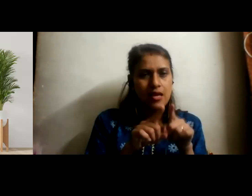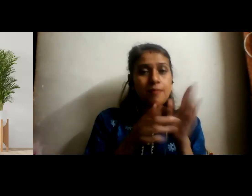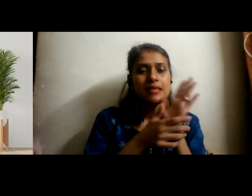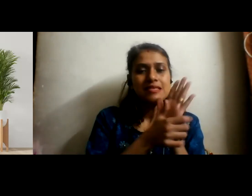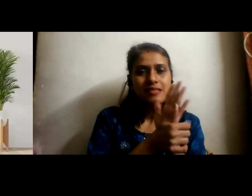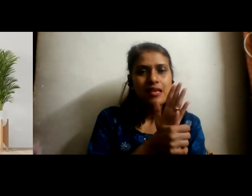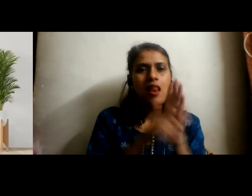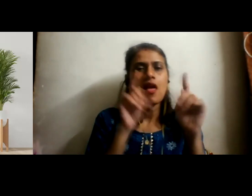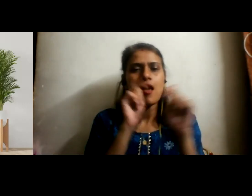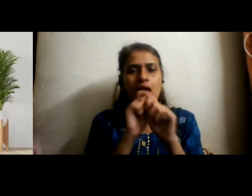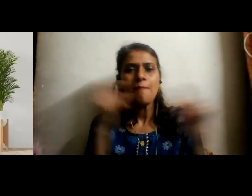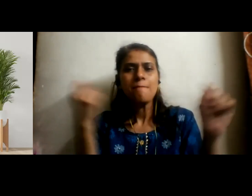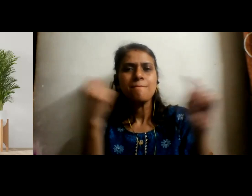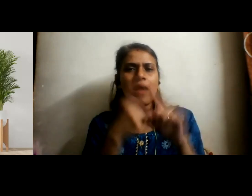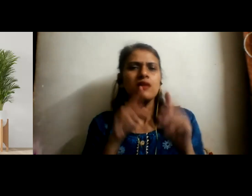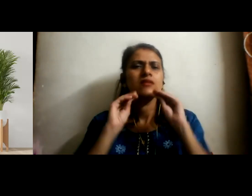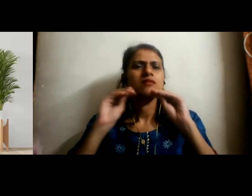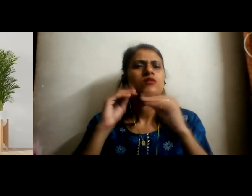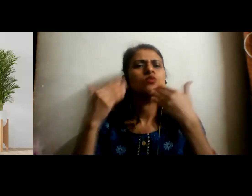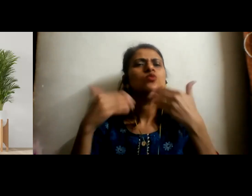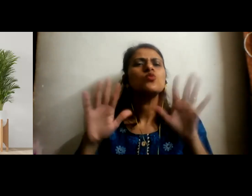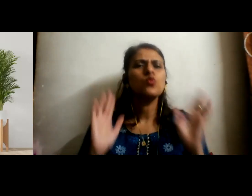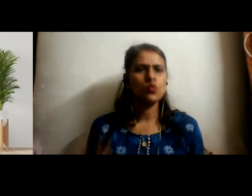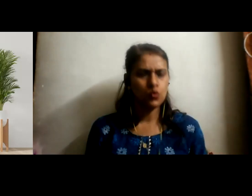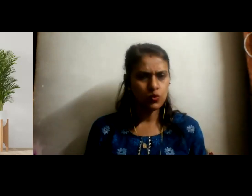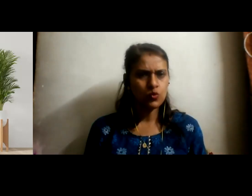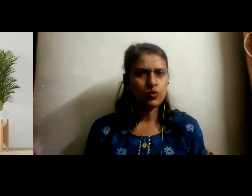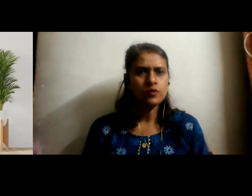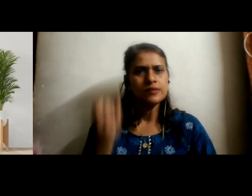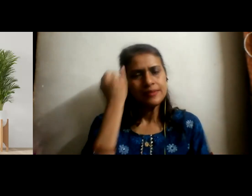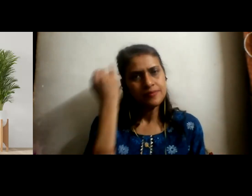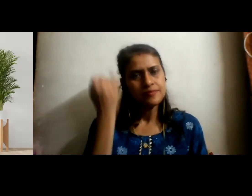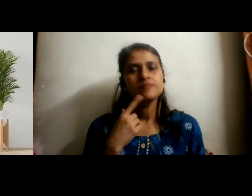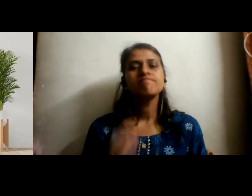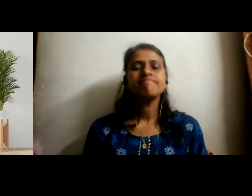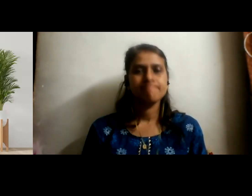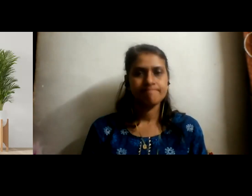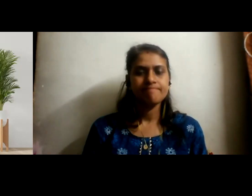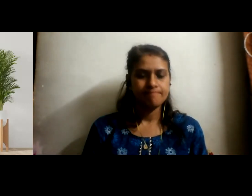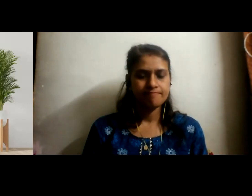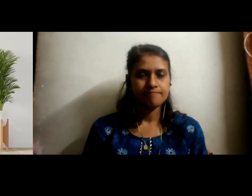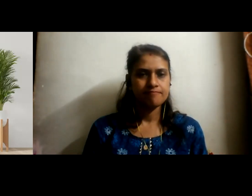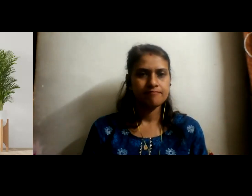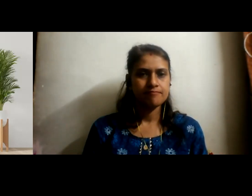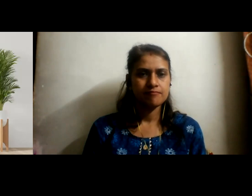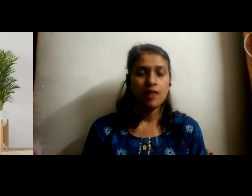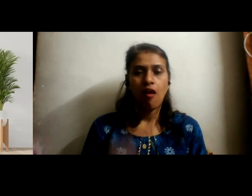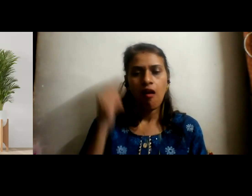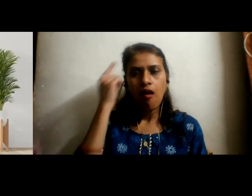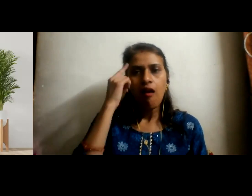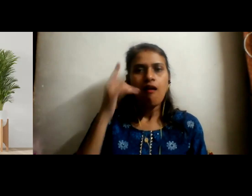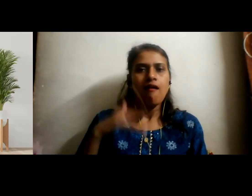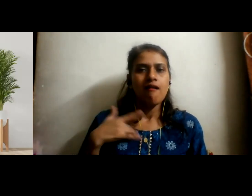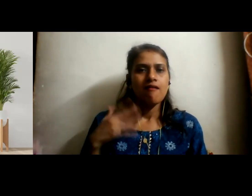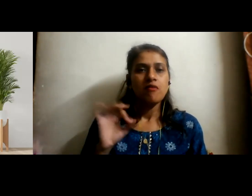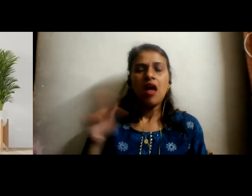और एक एम्प्लॉयमेंट के तौर पे हम इसको ला सकते हैं, इस स्किल को। तो उन्होंने कहा कि मैंने ऐसे इस तरीके से नहीं सोचा था, मुझे